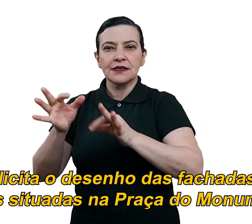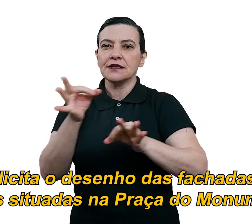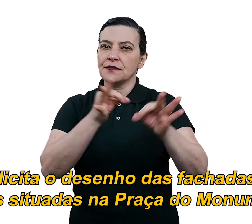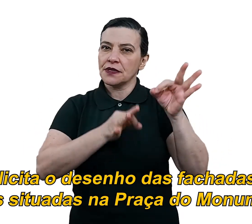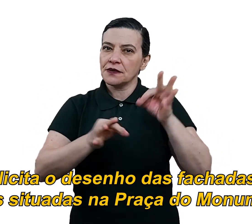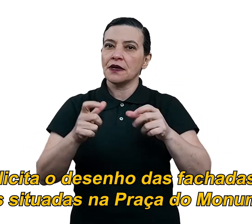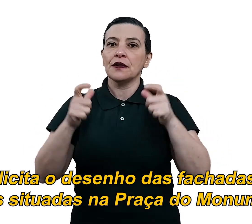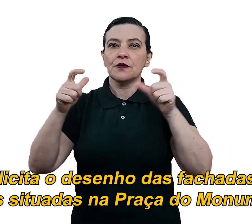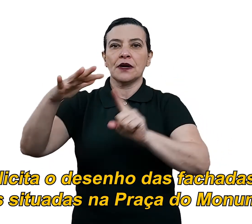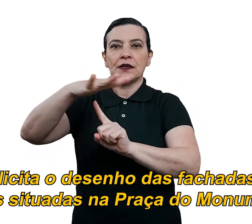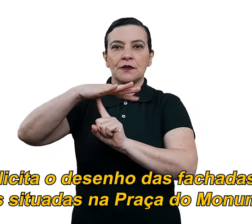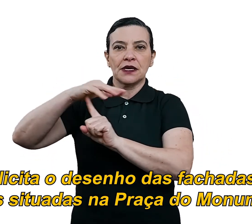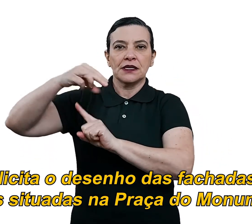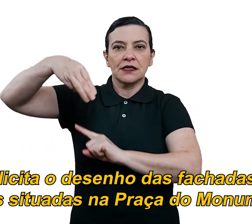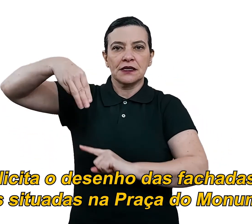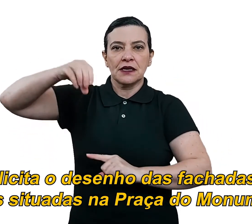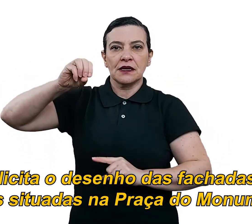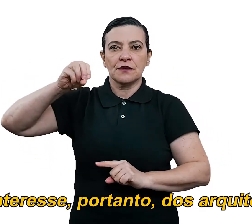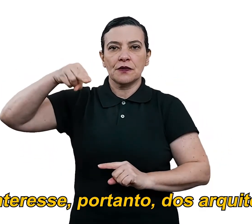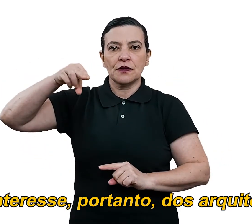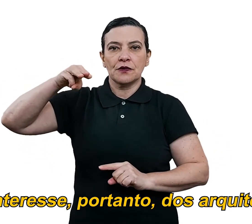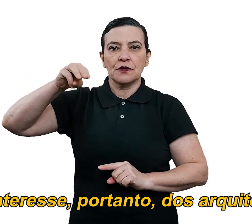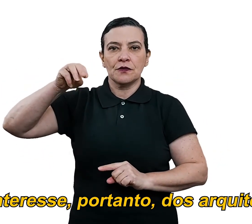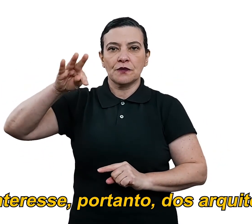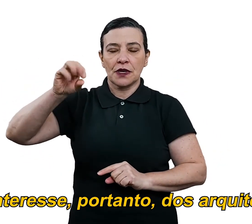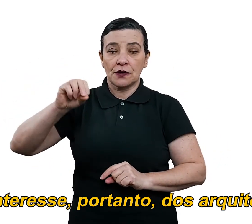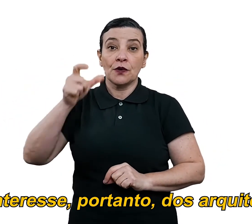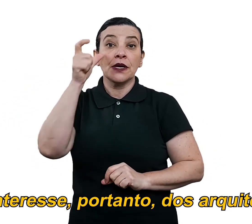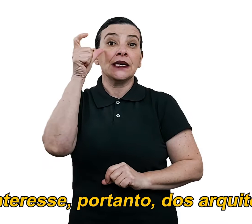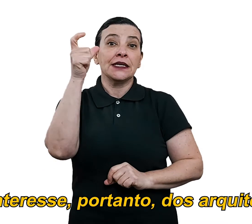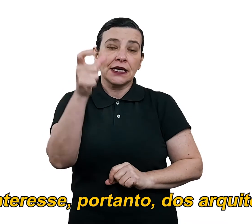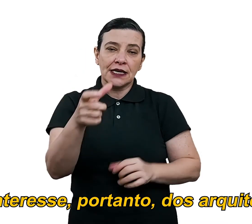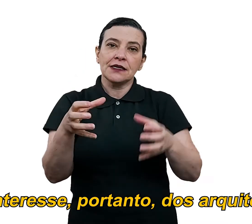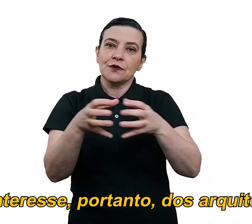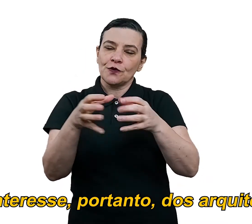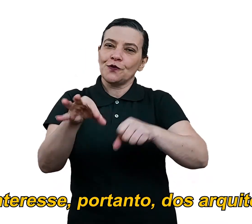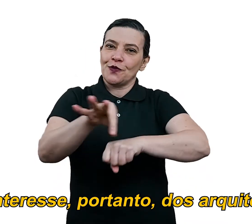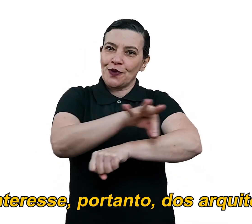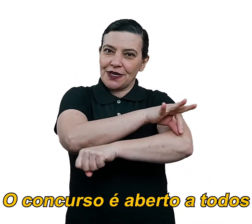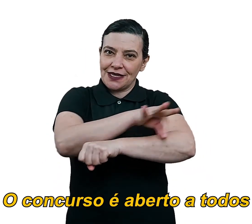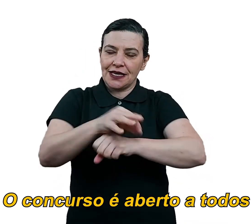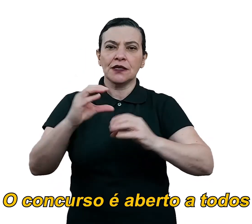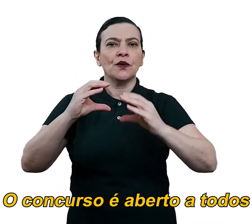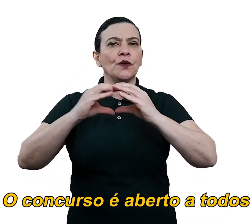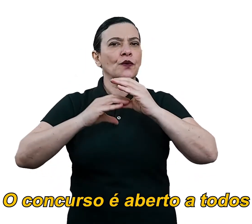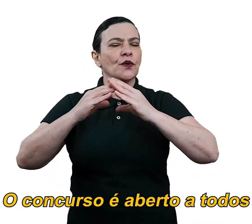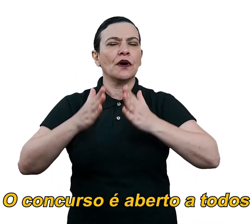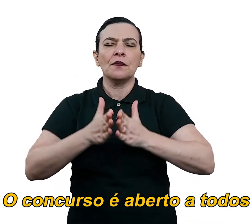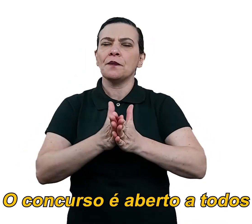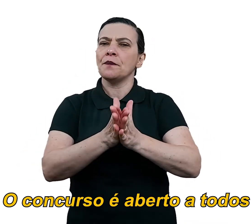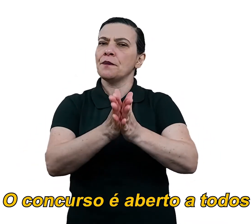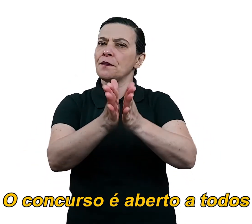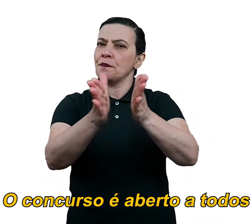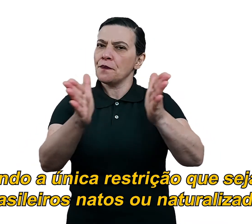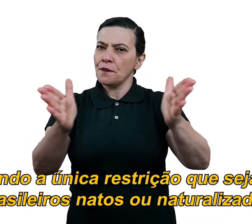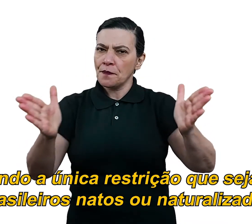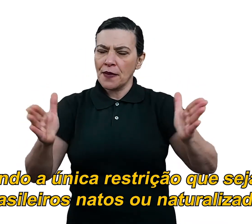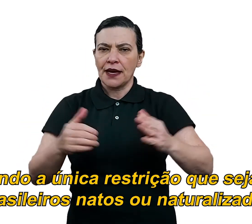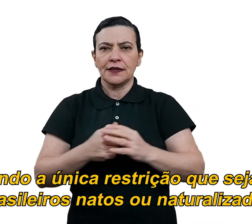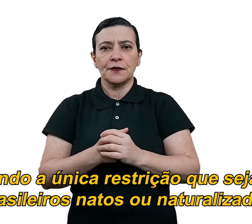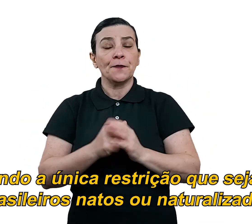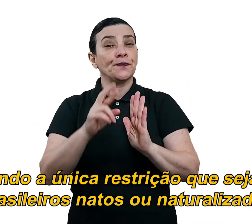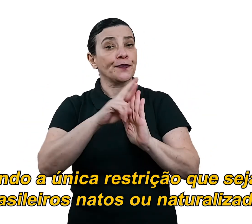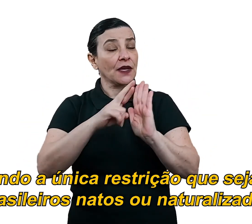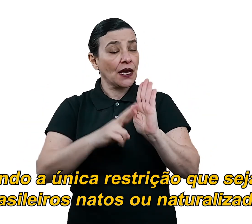casas situadas na Praça do Monumento, de interesse, portanto, dos arquitetos. O concurso é aberto a todos,